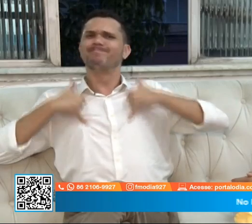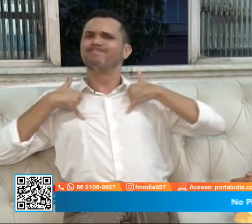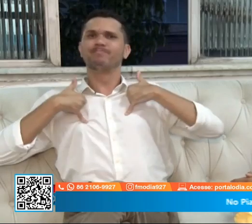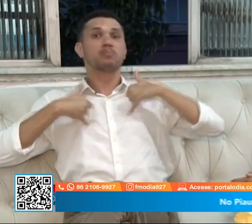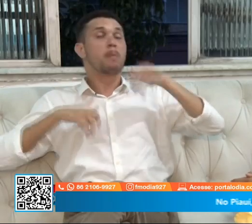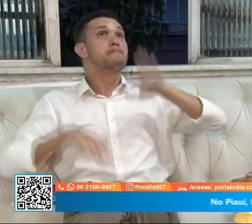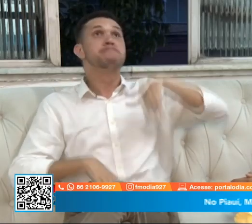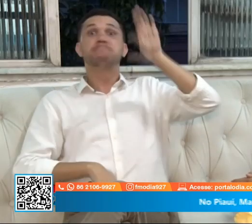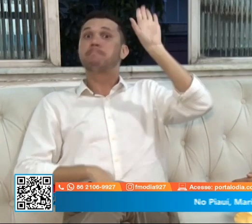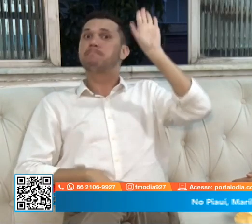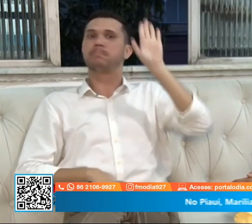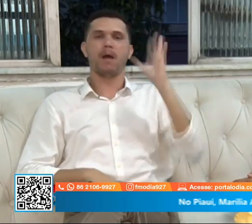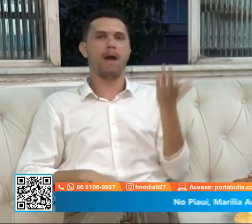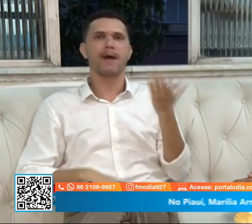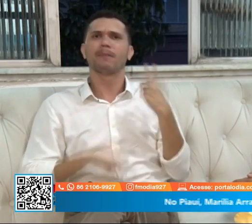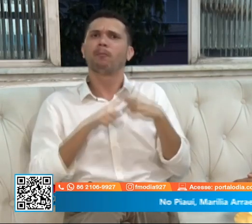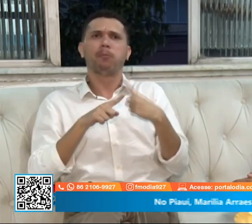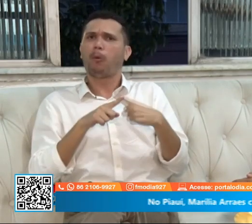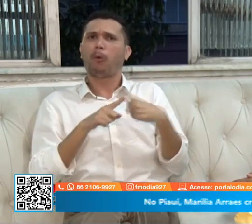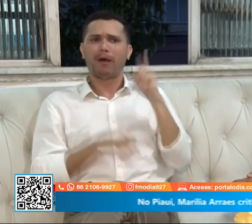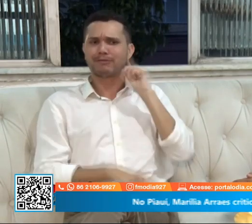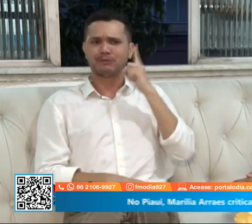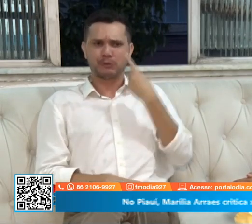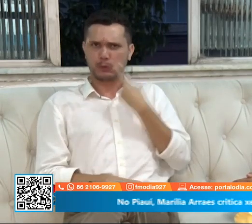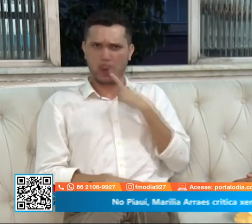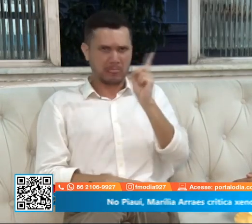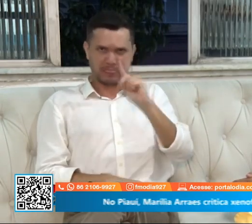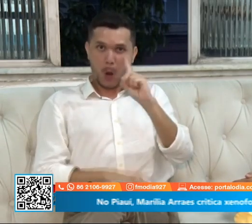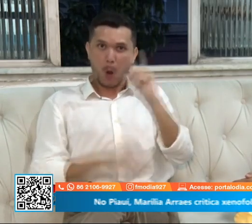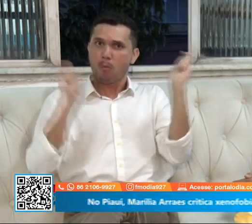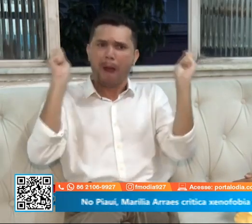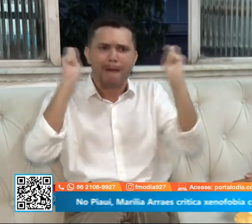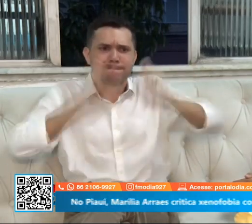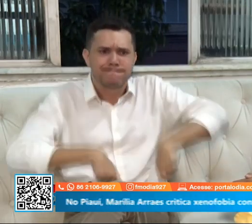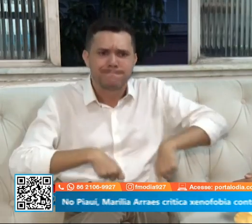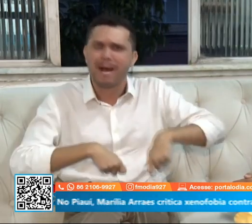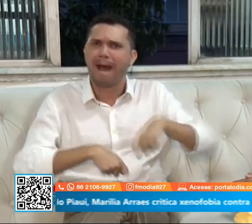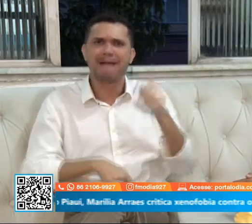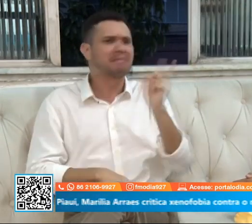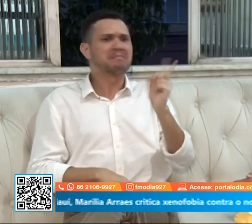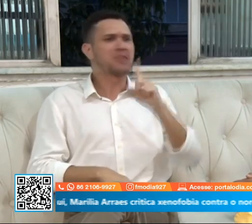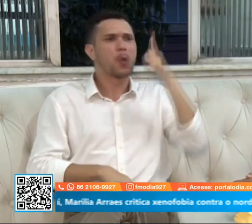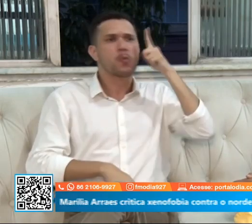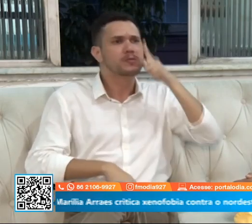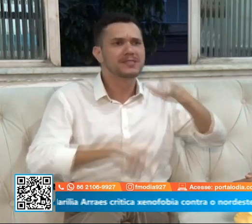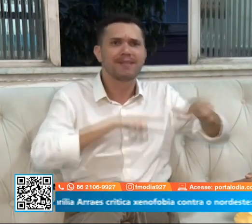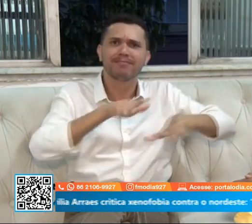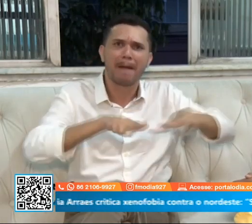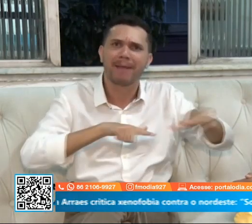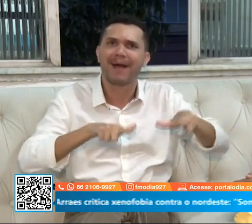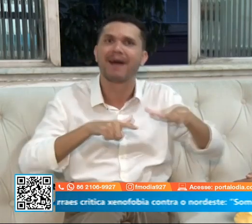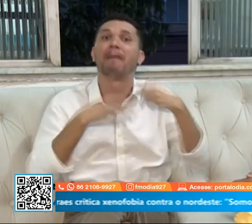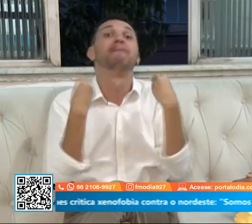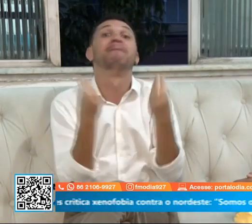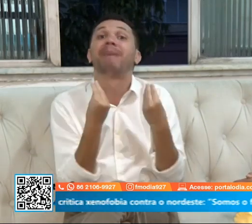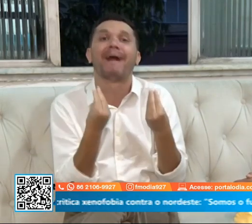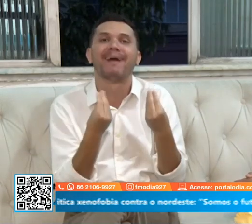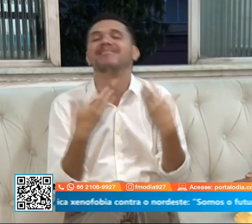Eu tenho bastante orgulho, eu tenho muito orgulho mesmo disso. Então, às vezes as pessoas podem olhar e dizer assim, ai, o surdo não é capaz, não